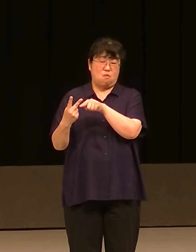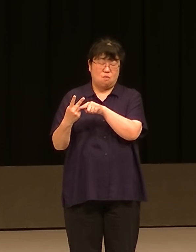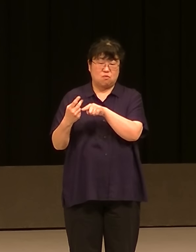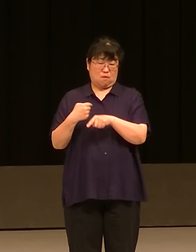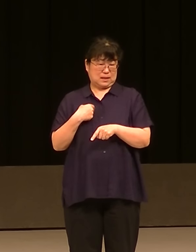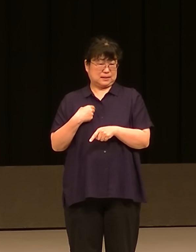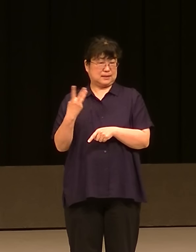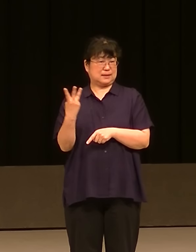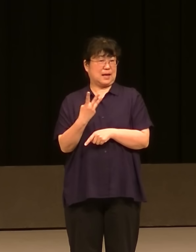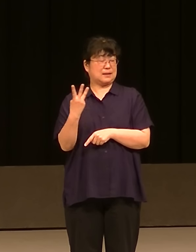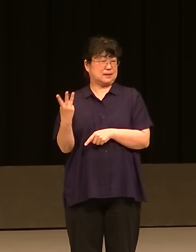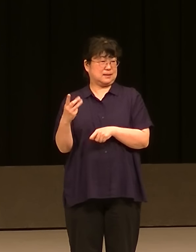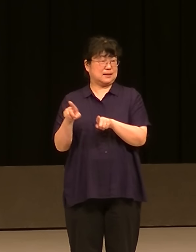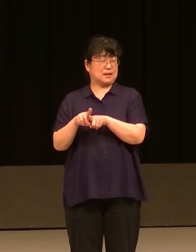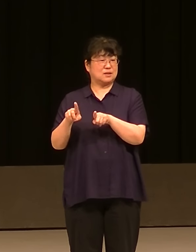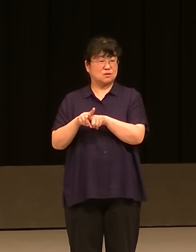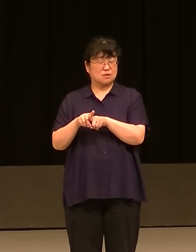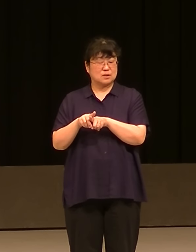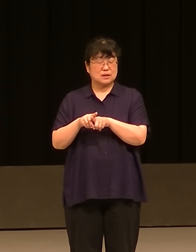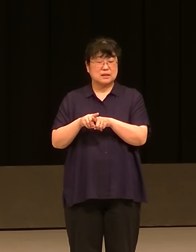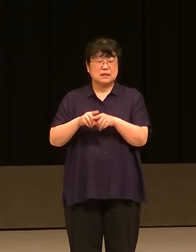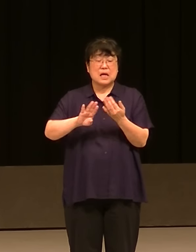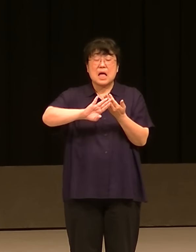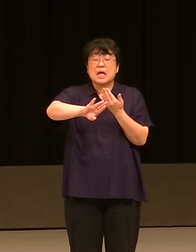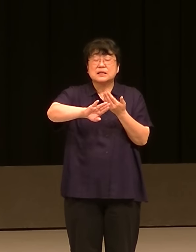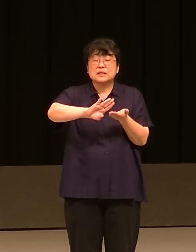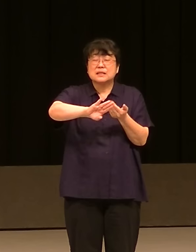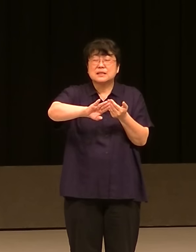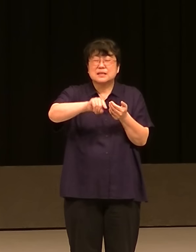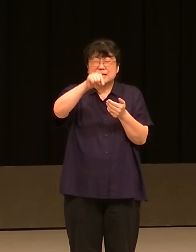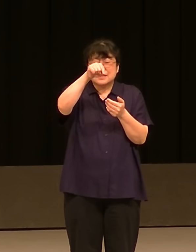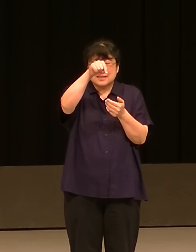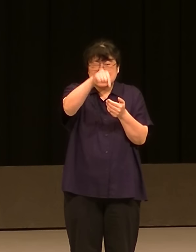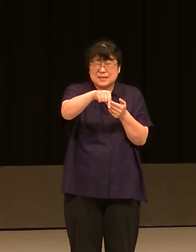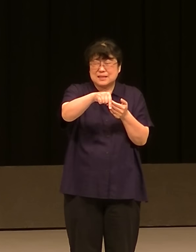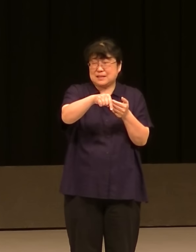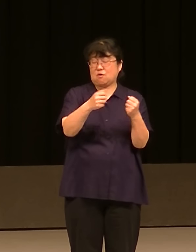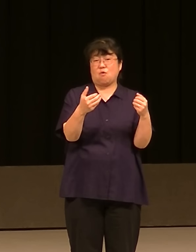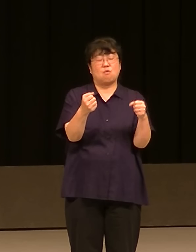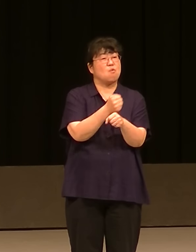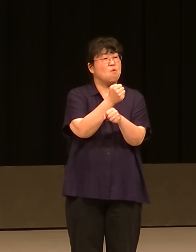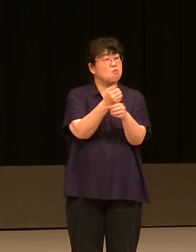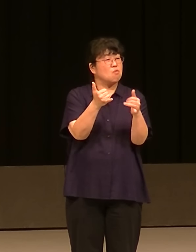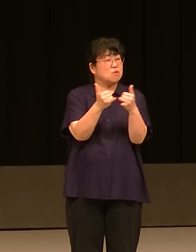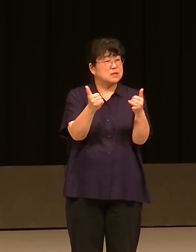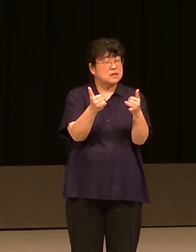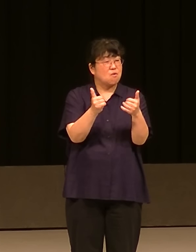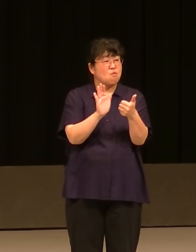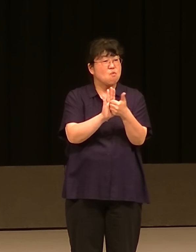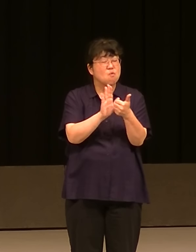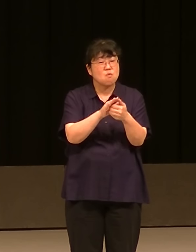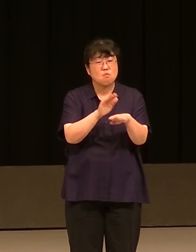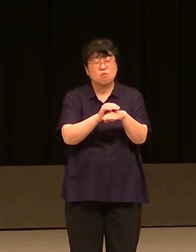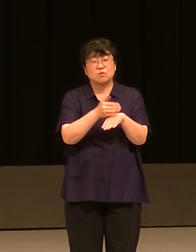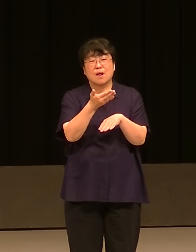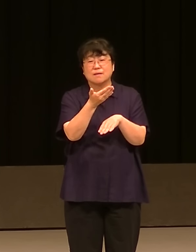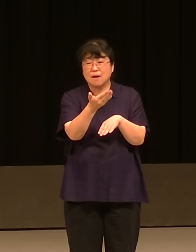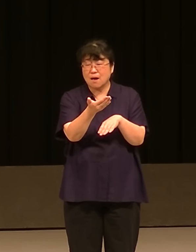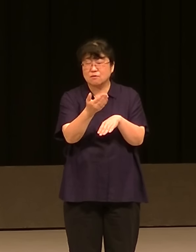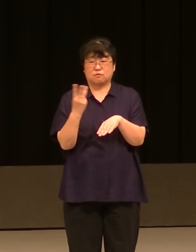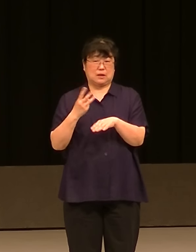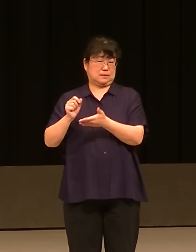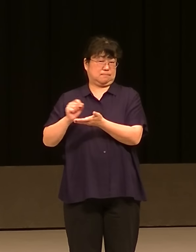でこの、まあ、端っこに追いやられた、労働者たち、をどう救出するかというのを、書